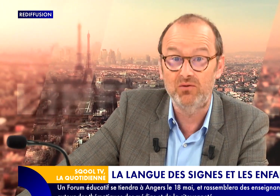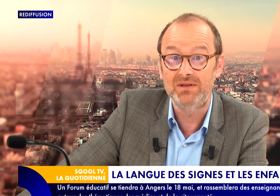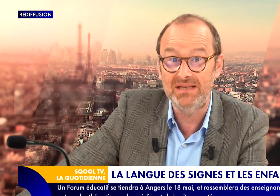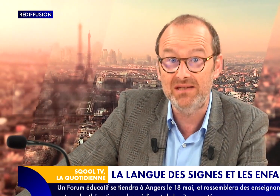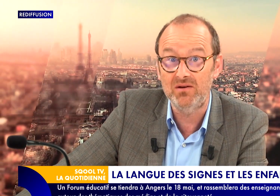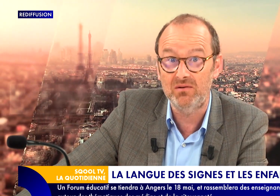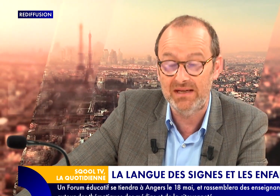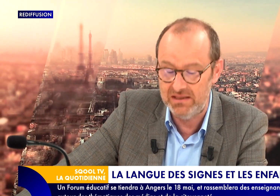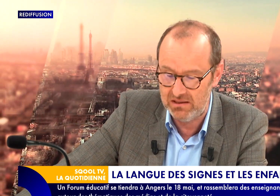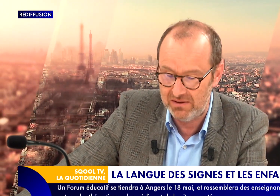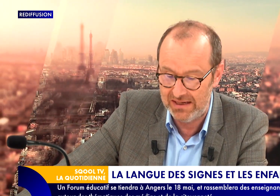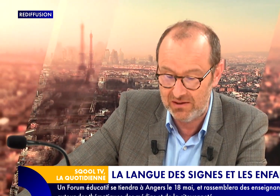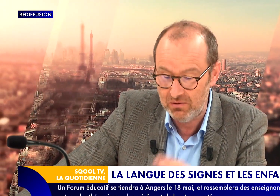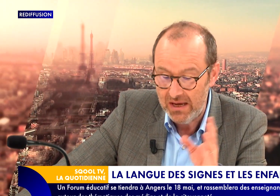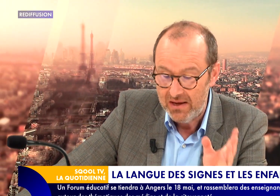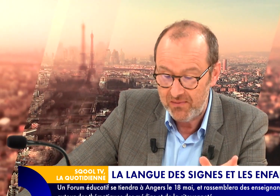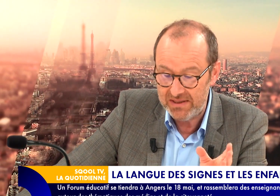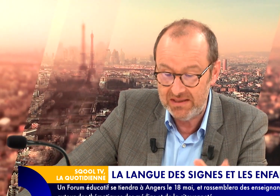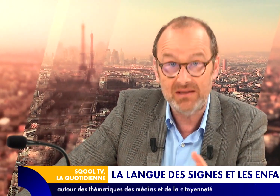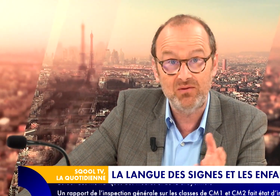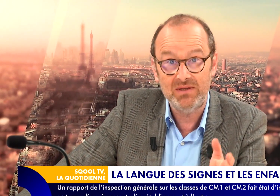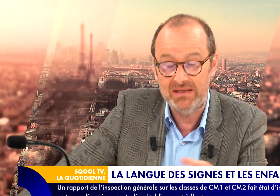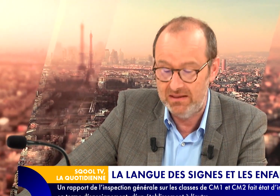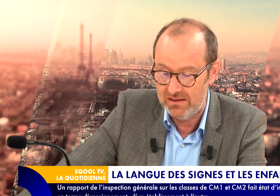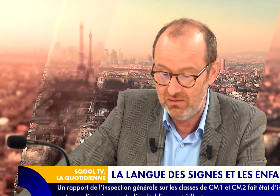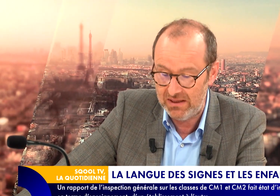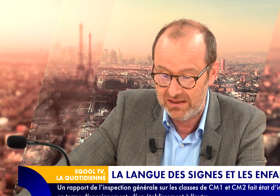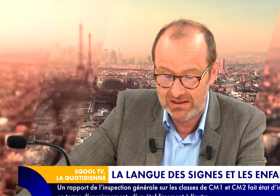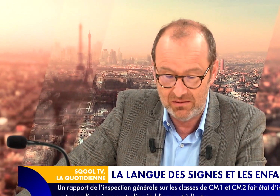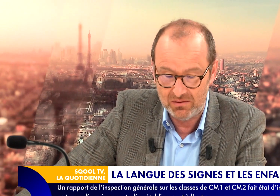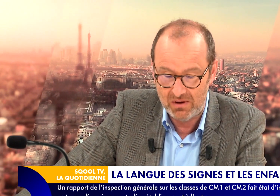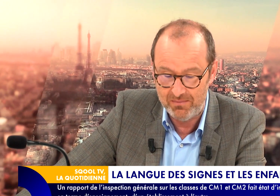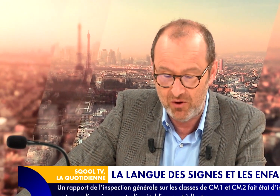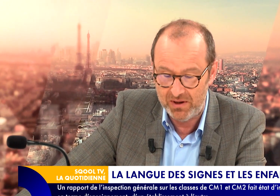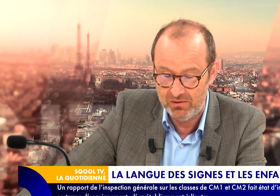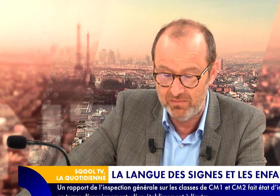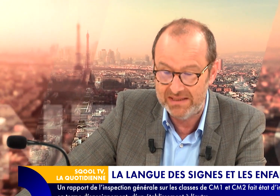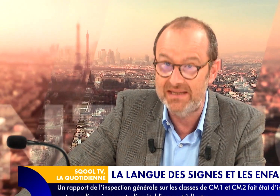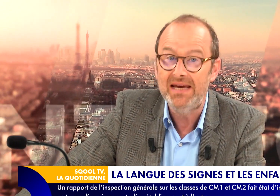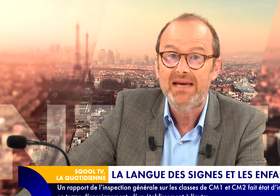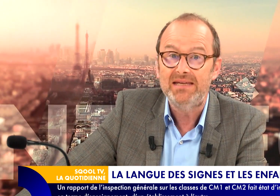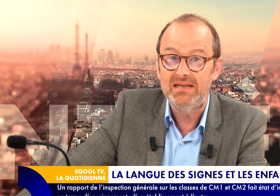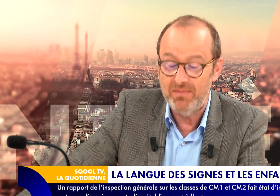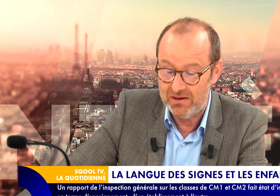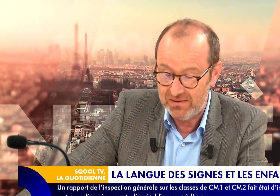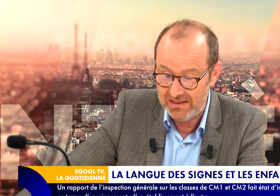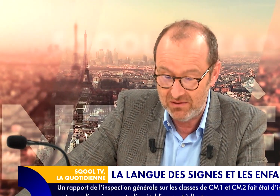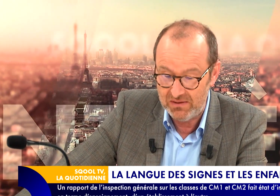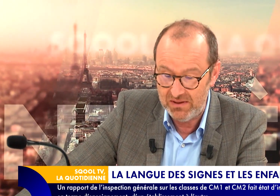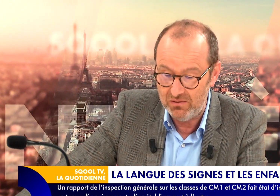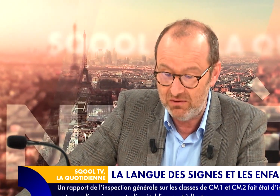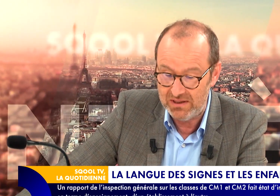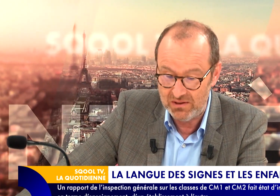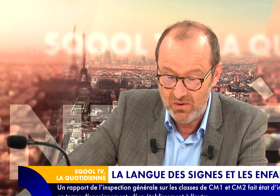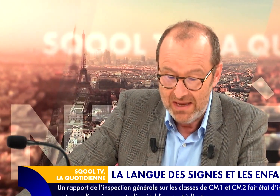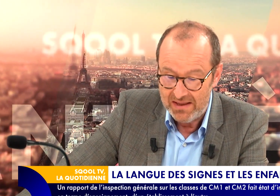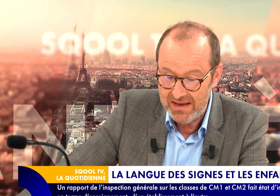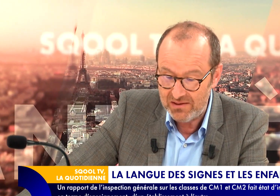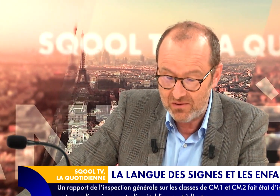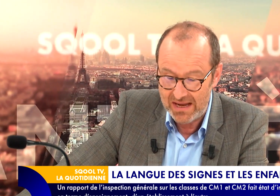de 6 ans dans l'acquisition de la lecture. Fin de citation. Et cette citation, elle est extraite de ce rapport paru l'an passé, signé par le Conseil scientifique de l'éducation